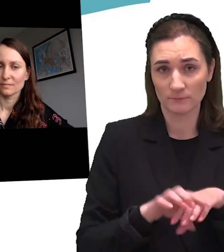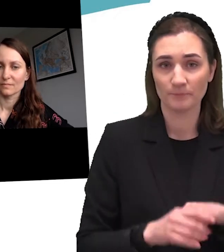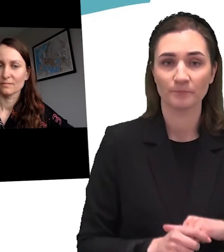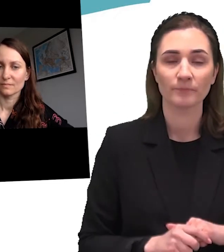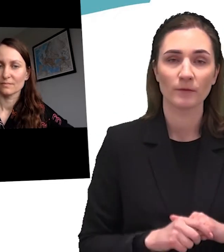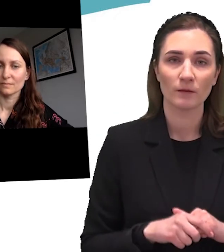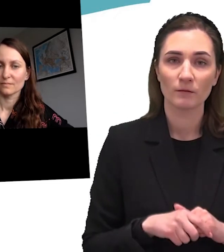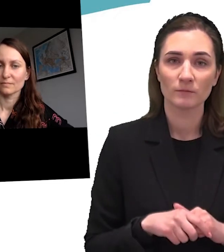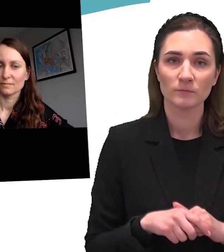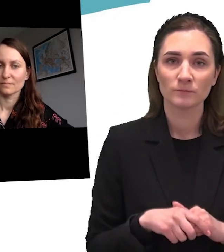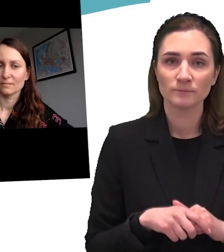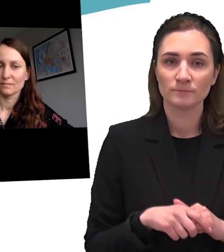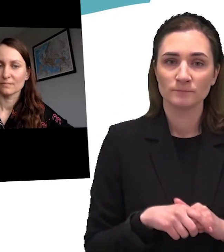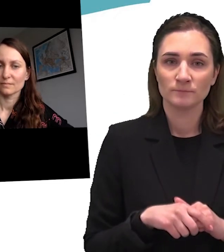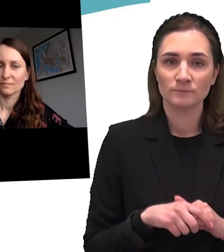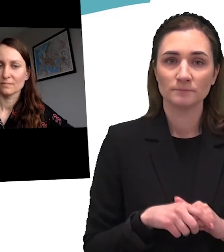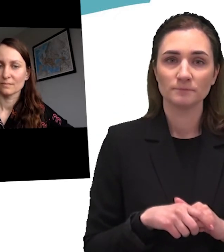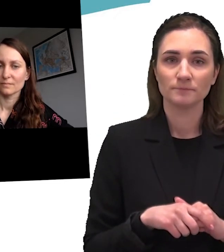namuose pasidaryti.